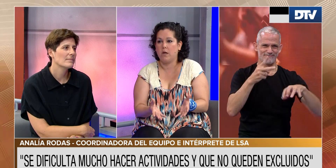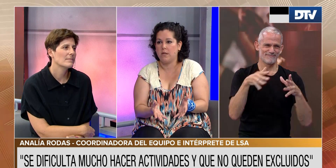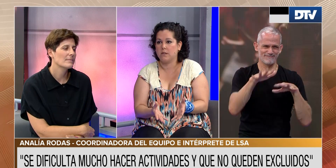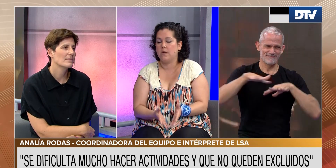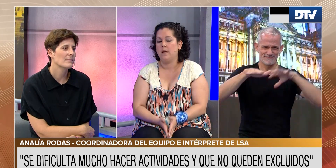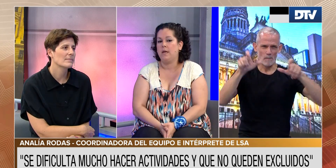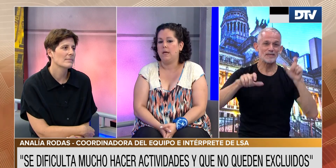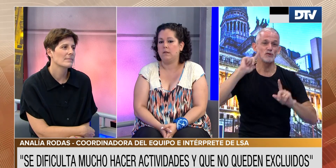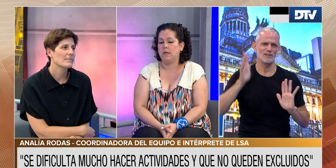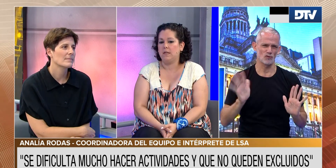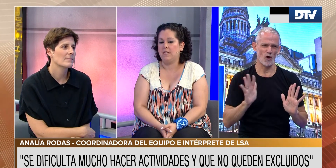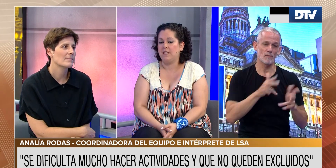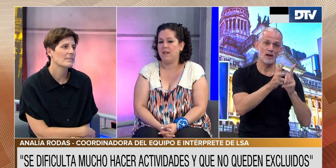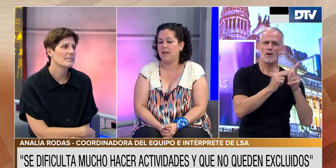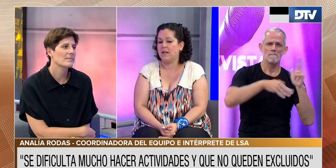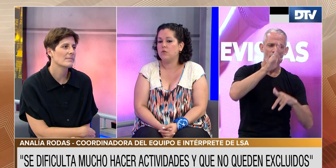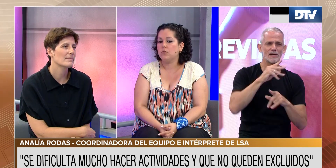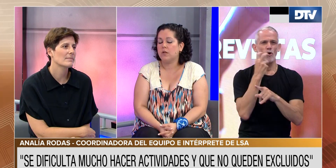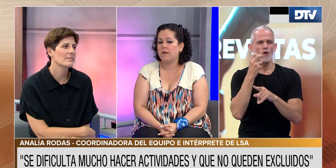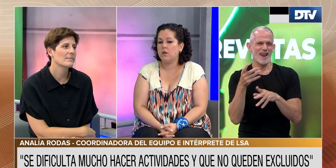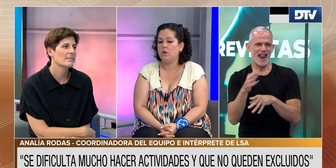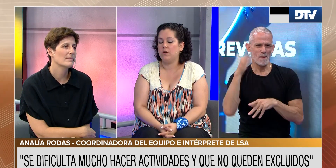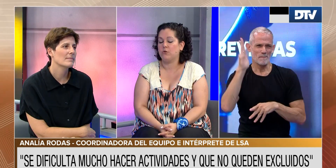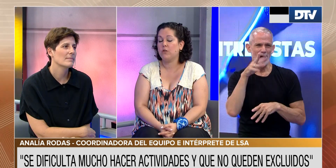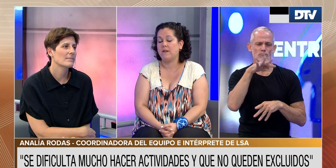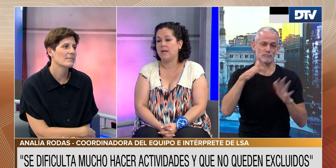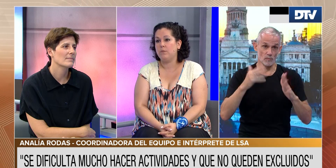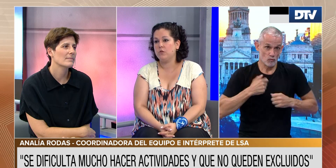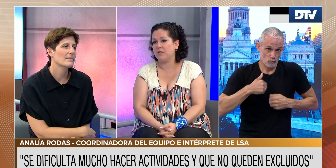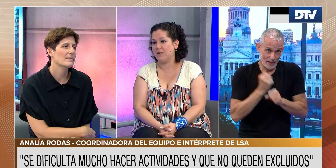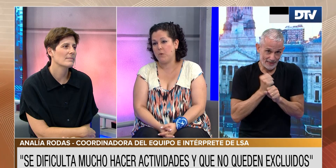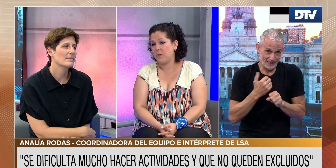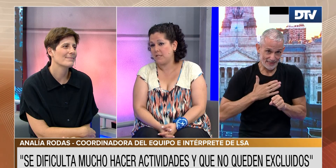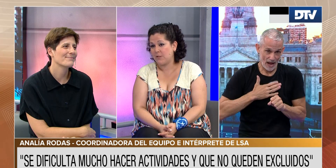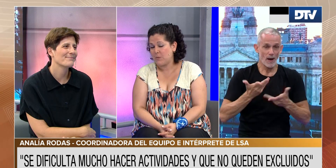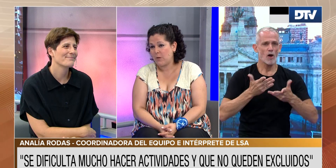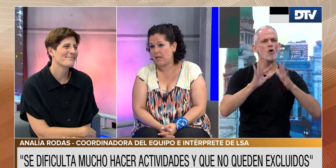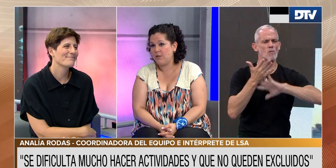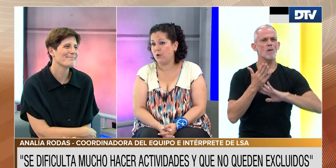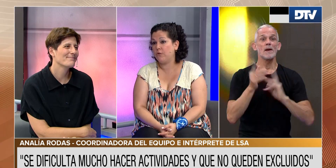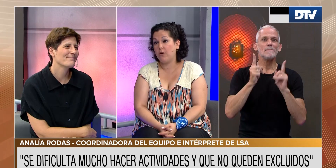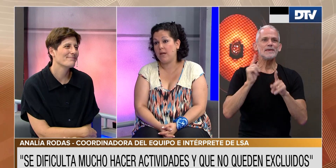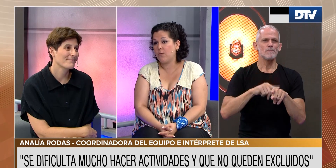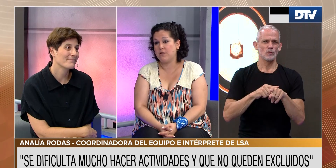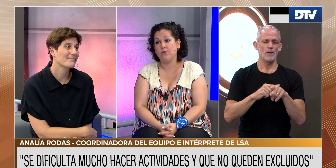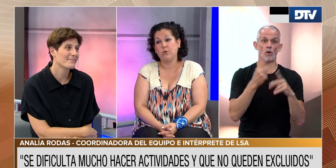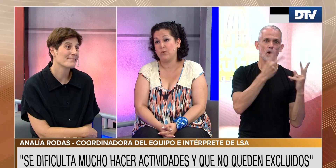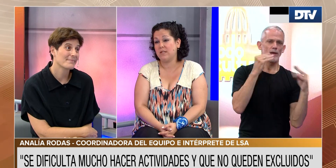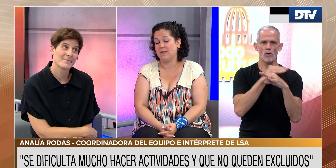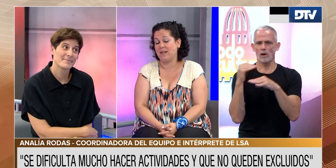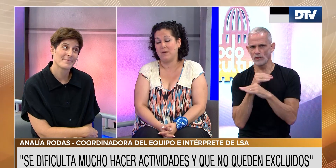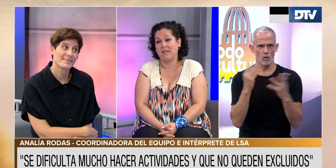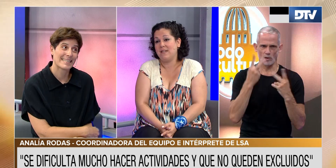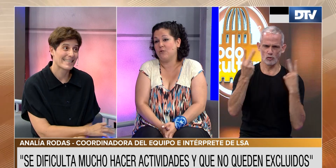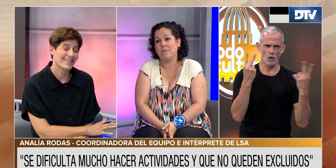personas usuarias. Y en el caso de nuestro trabajo, nosotros trabajamos, como vos decís, en simultáneo, con 2 lenguas y 2